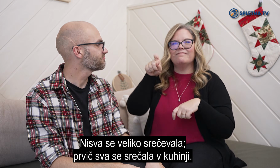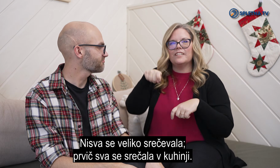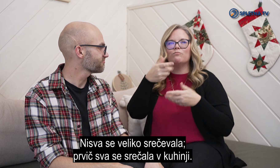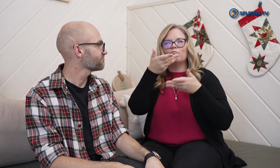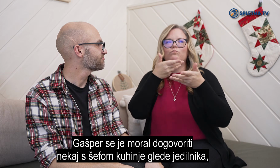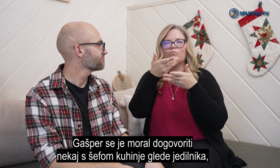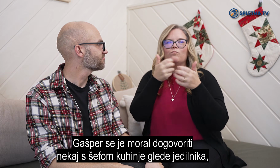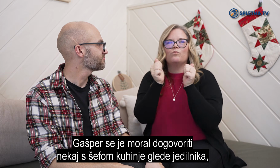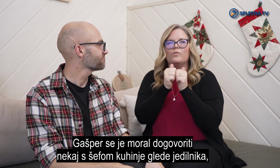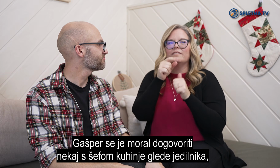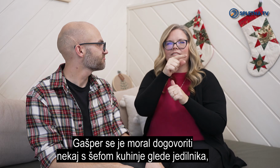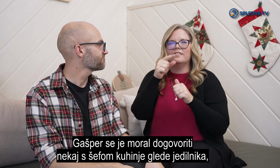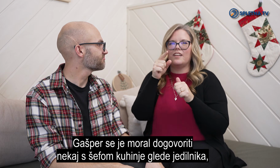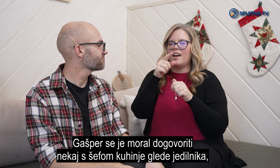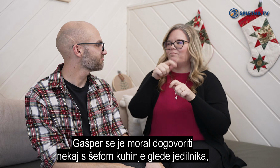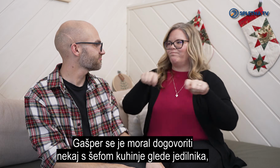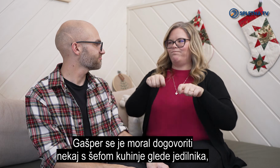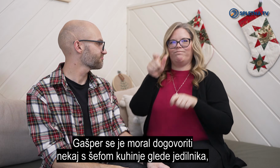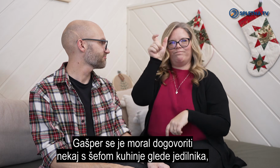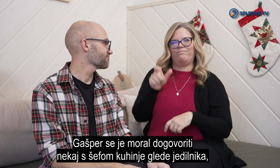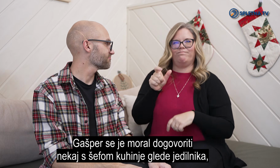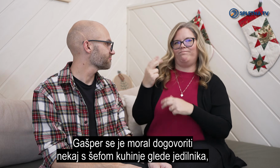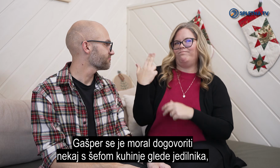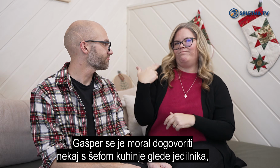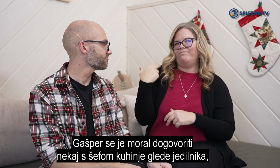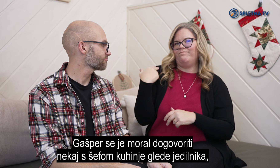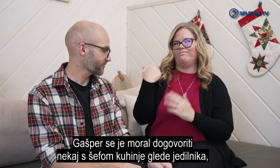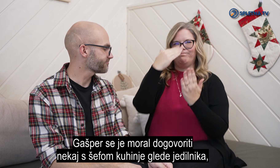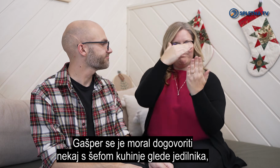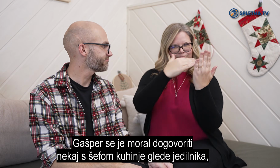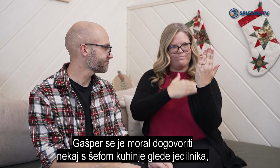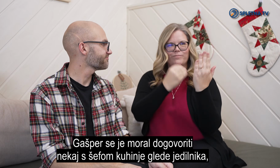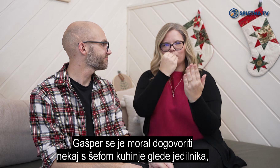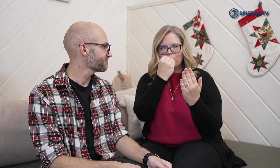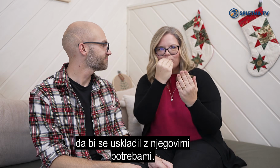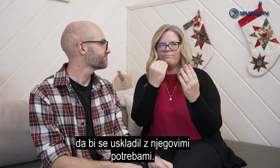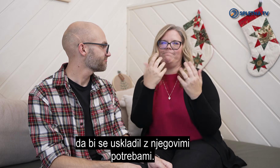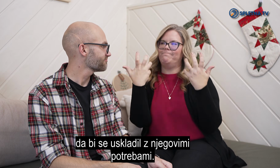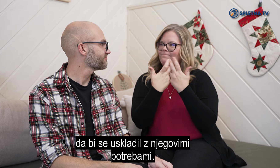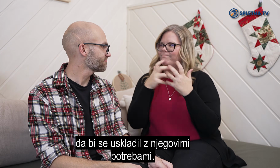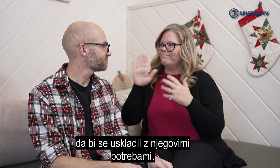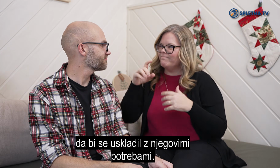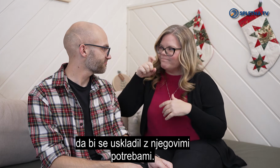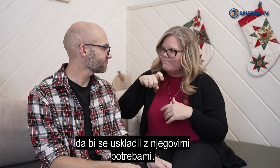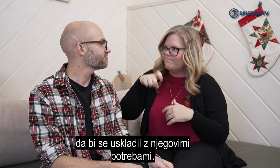Gašper se je moral dogovoriti nekaj s šefom kuhinje glede jedilnika, da bi se uskladil z njegovimi potrebami.